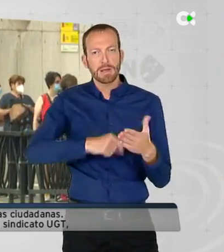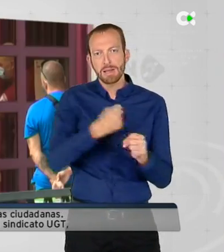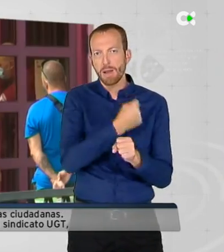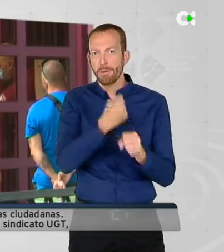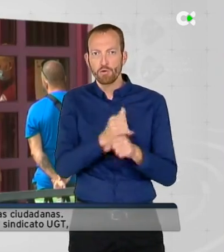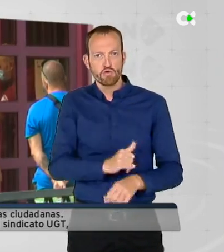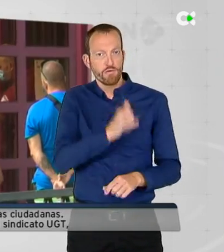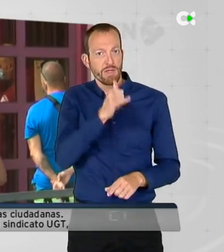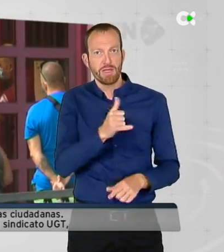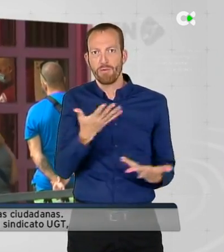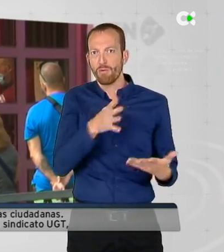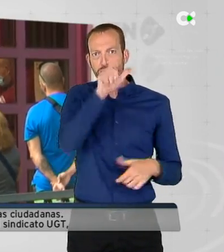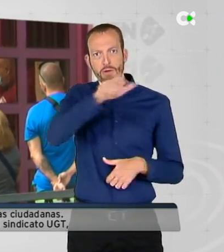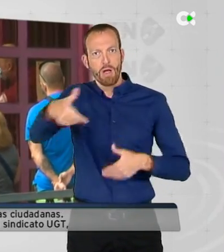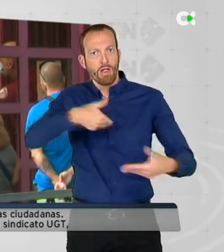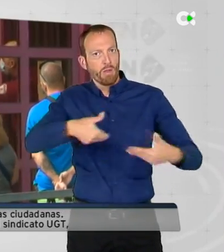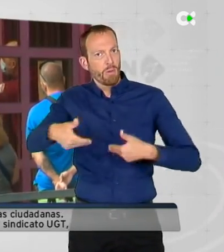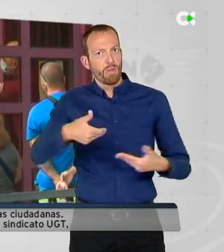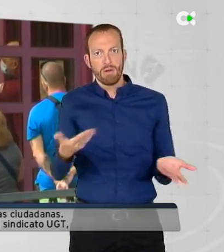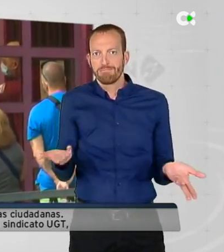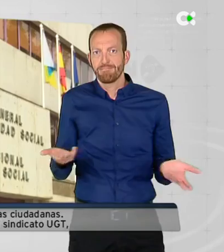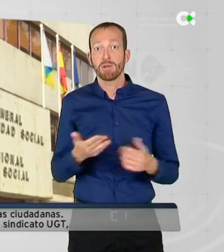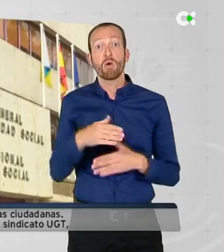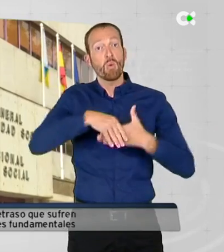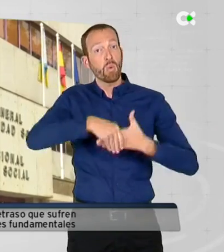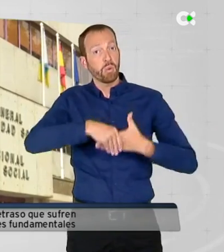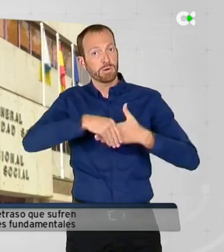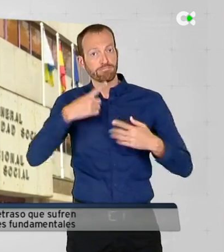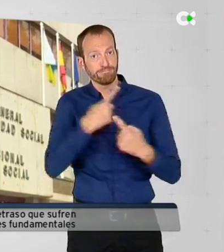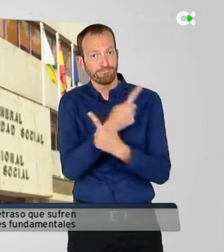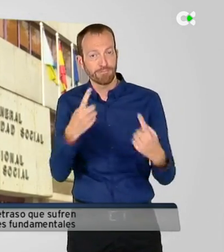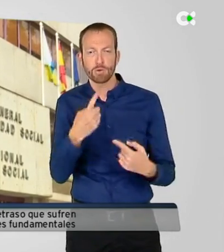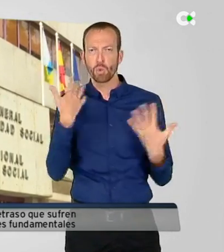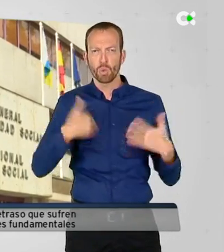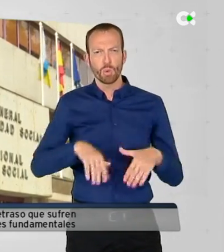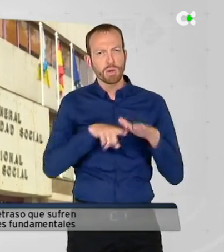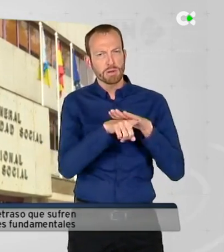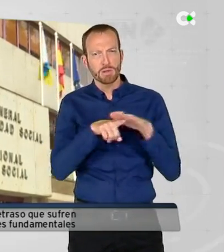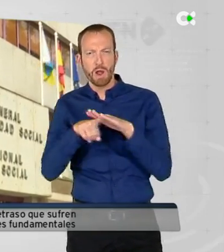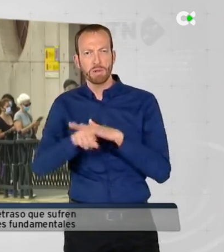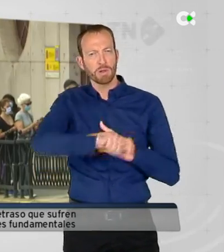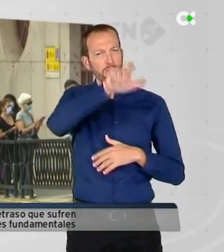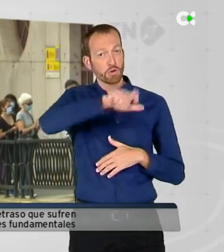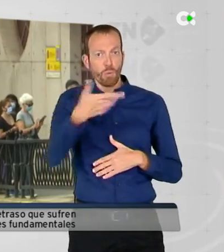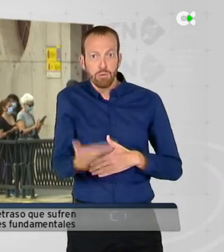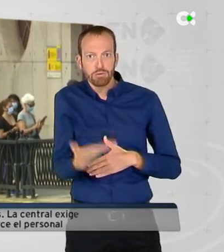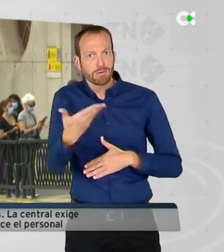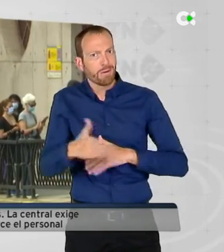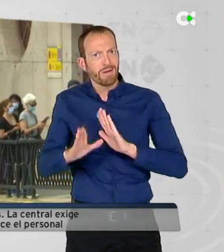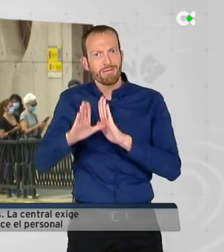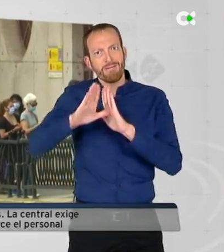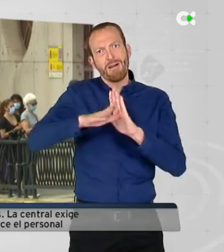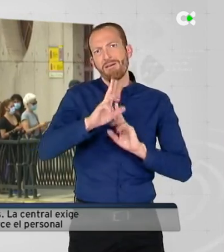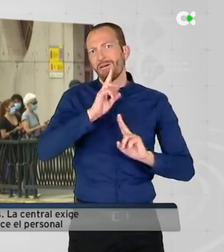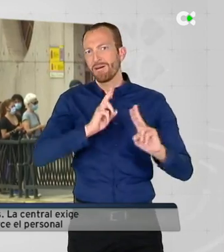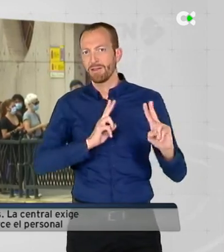a las demandas de la ciudadanía. Lo denuncia el sindicato UGT, que alerta del retraso que sufren miles de trámites fundamentales para